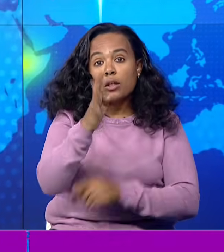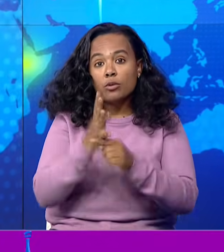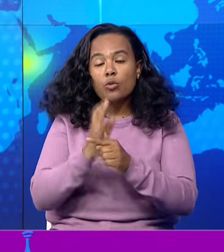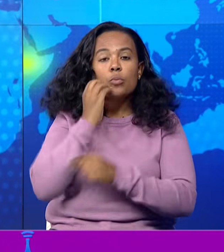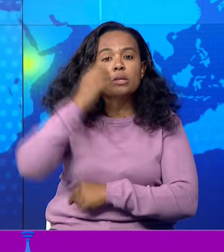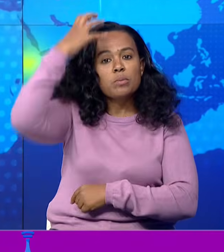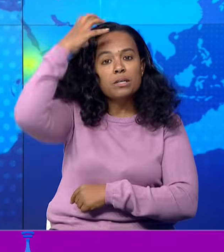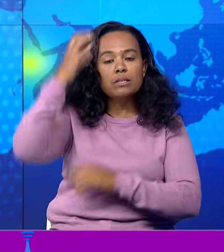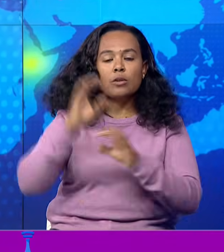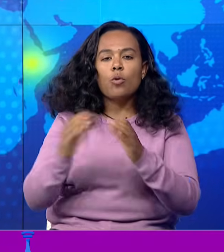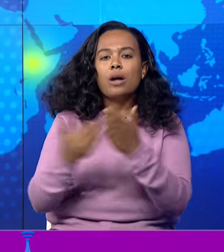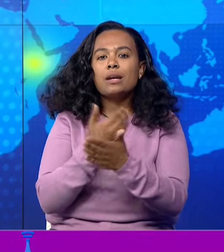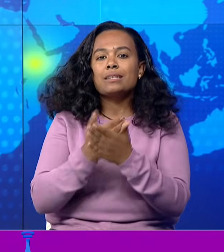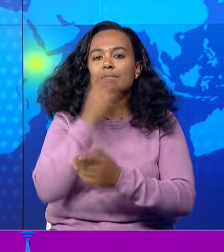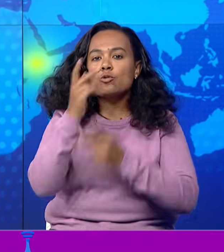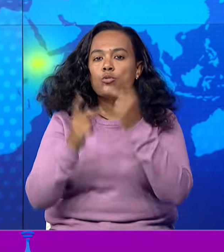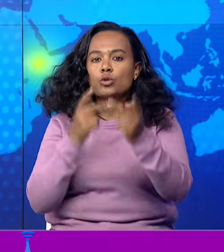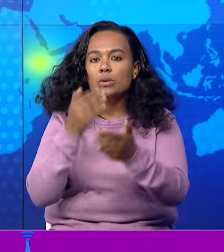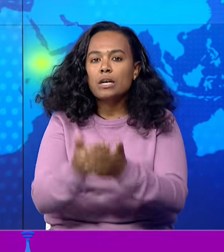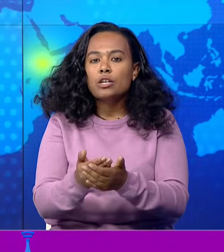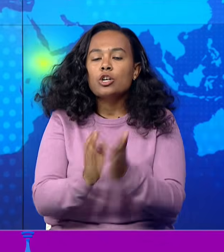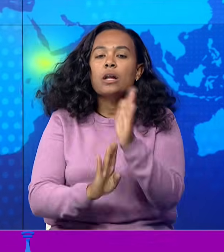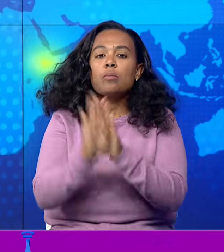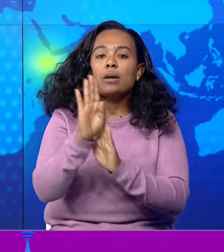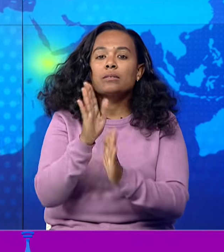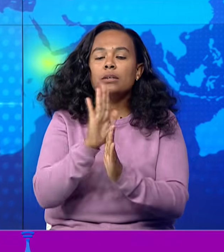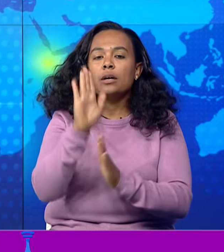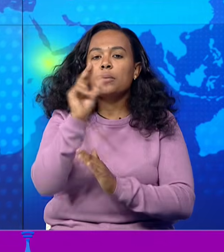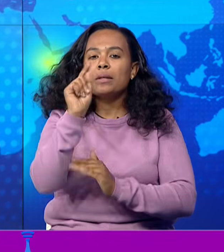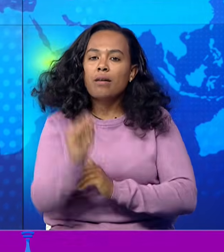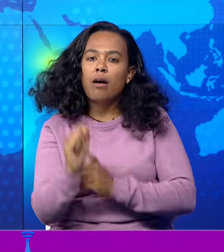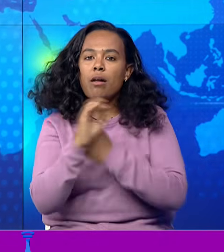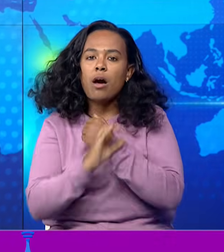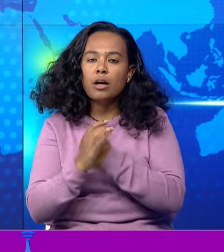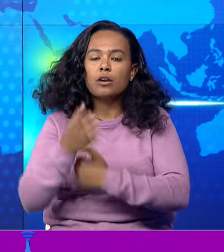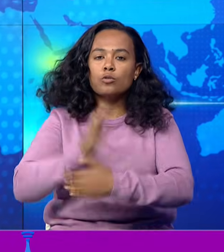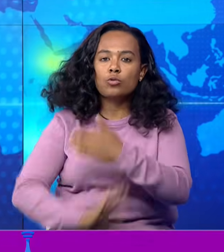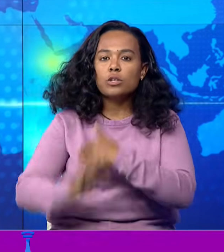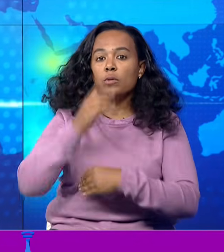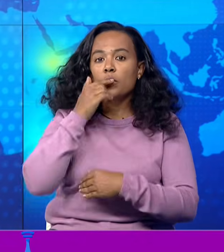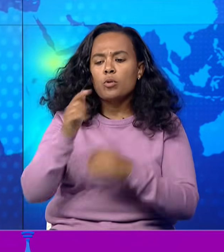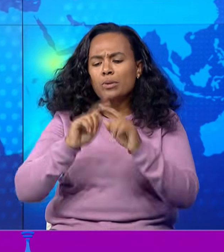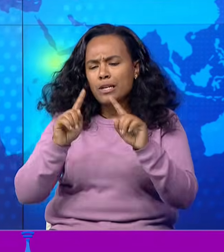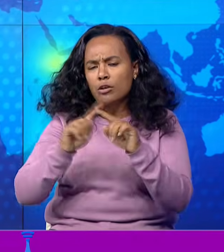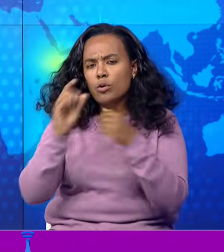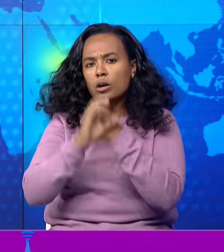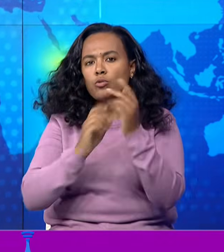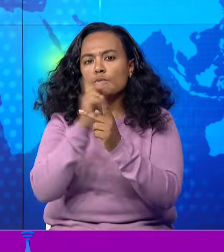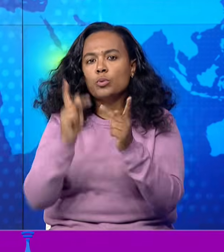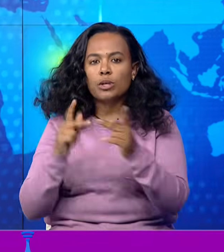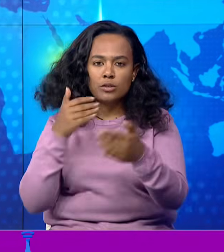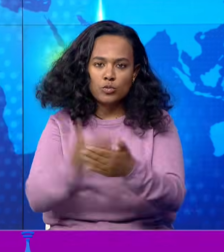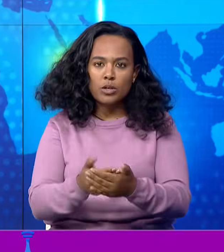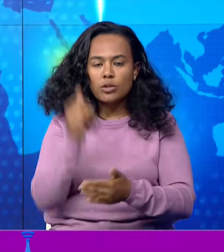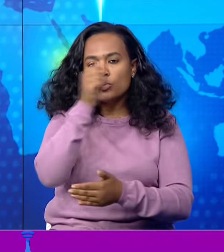አድርጎ አዳዲስ የጎብኚዎች መዳረሻ ልማት፣ ገበታ ለሀገር ገበታ ለትውልድ በሚሉ ተነሳሽነቶች በተለያዩ የሀገሪቱ ስፍራዎች ተዳርሰዋል።